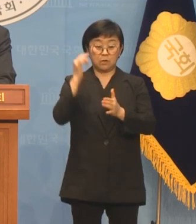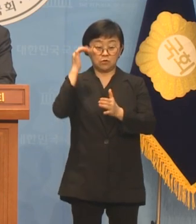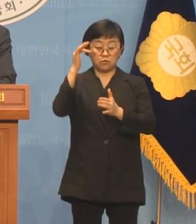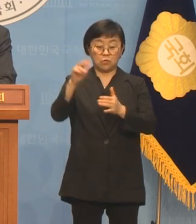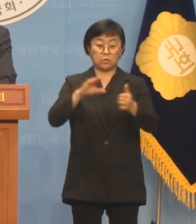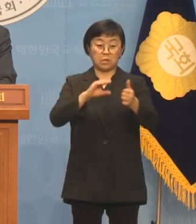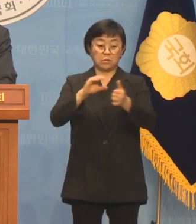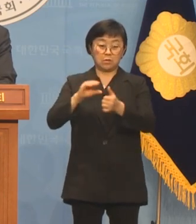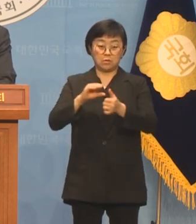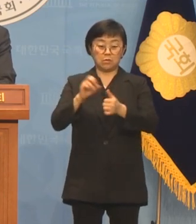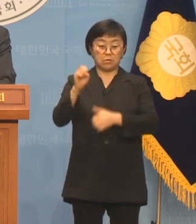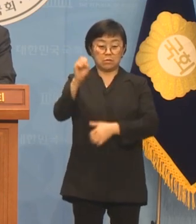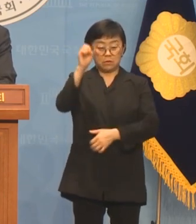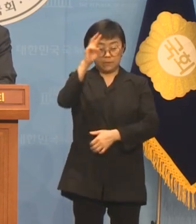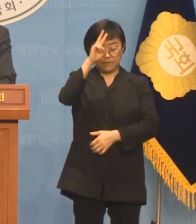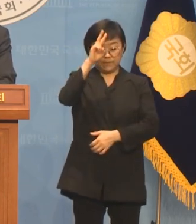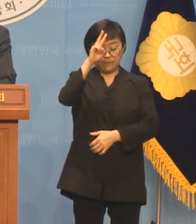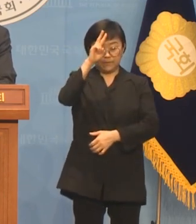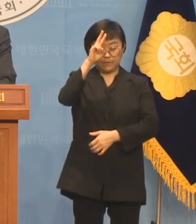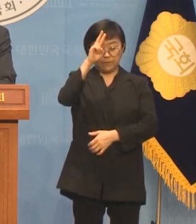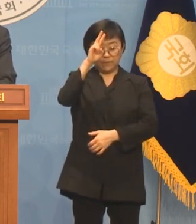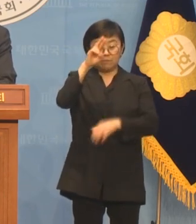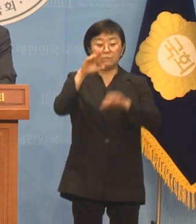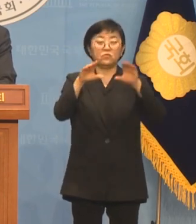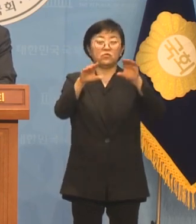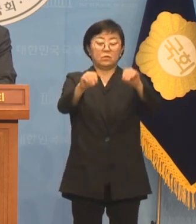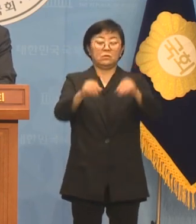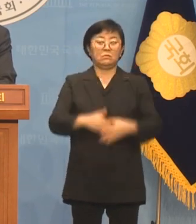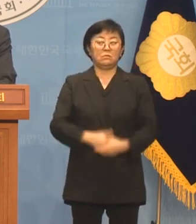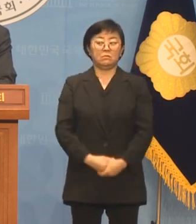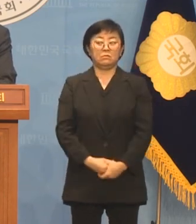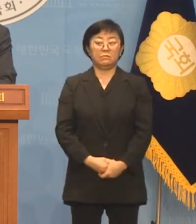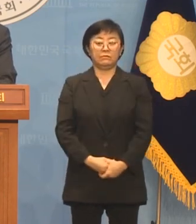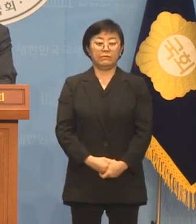다큐는 갑작스럽게 제작이 중단되었습니다.